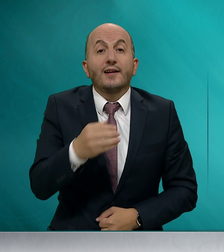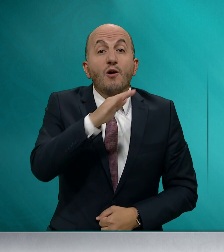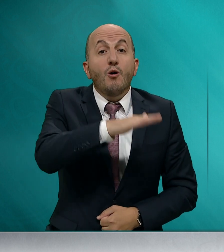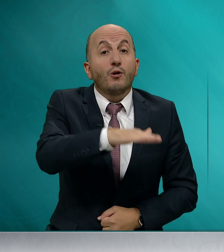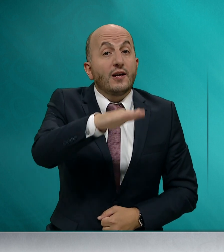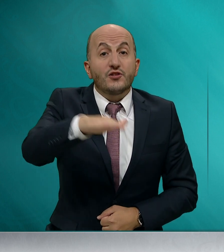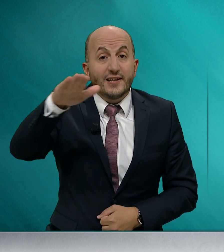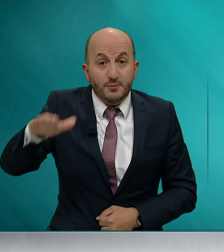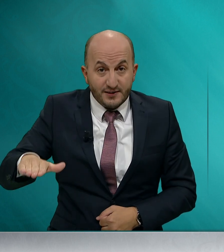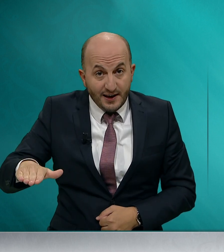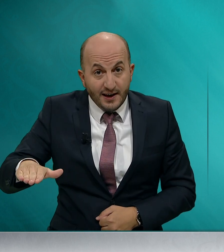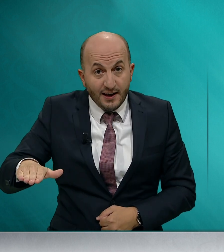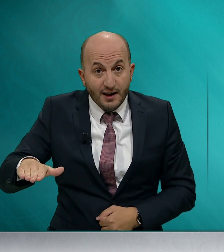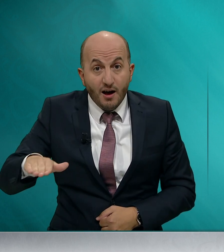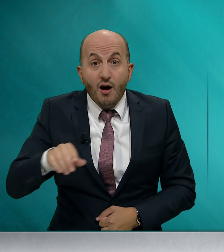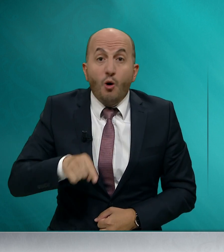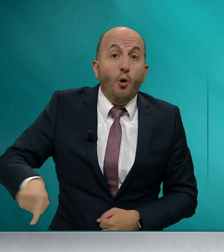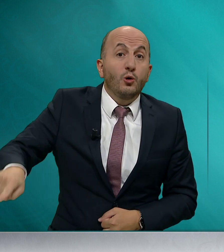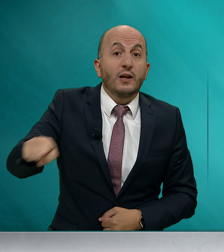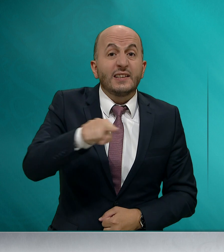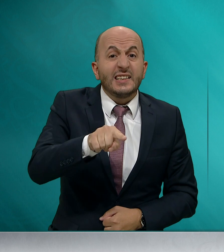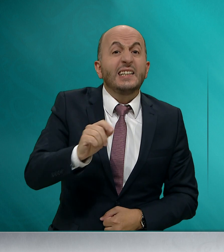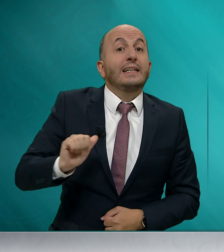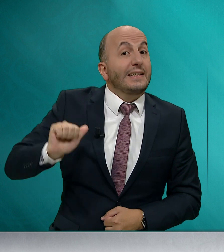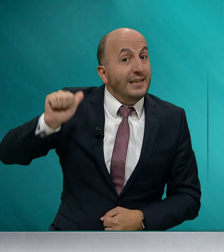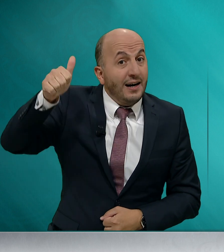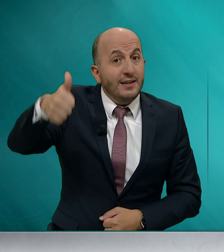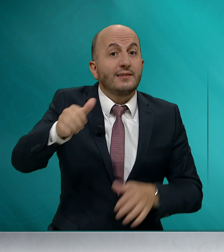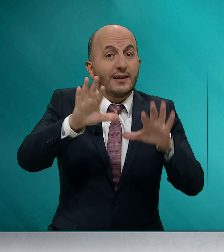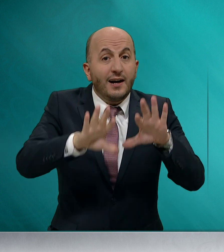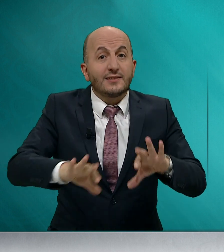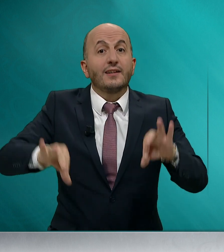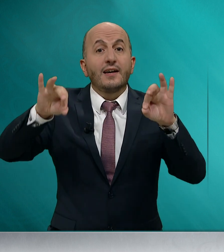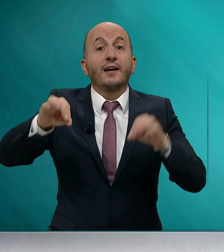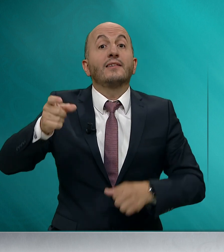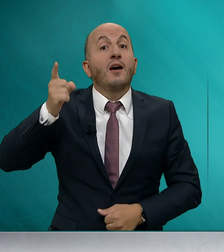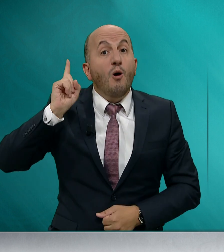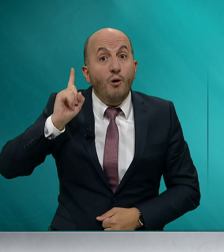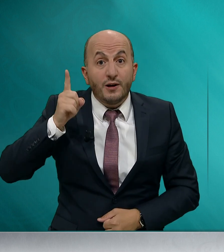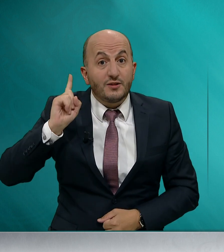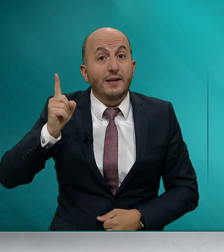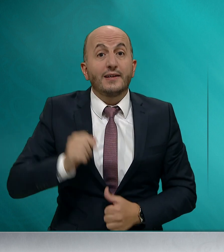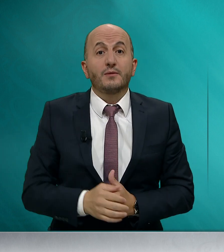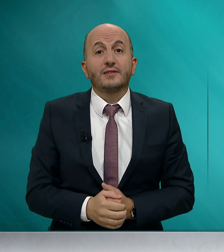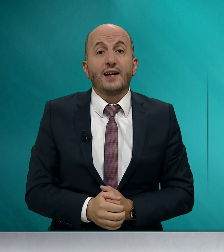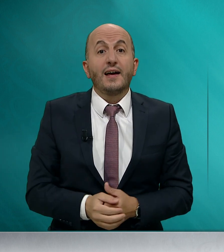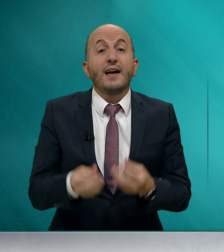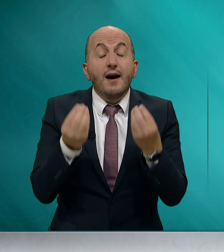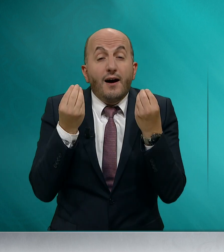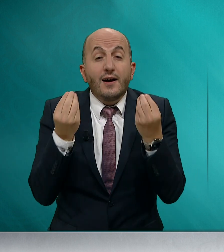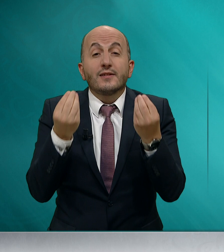olan öğrencilerimize, onları yarınlara hazırlayan